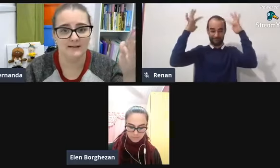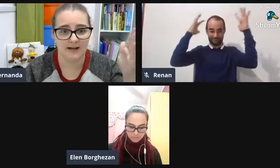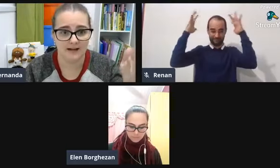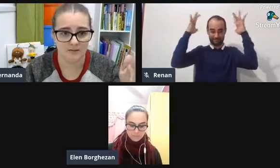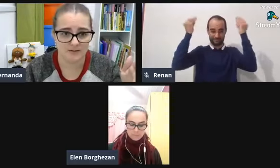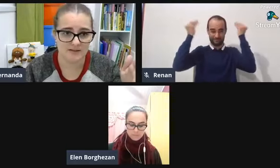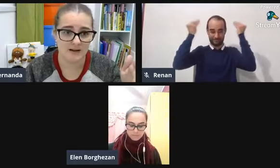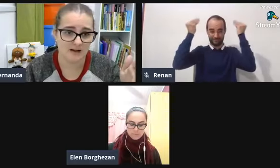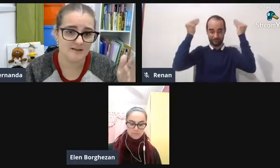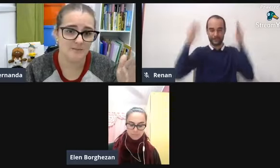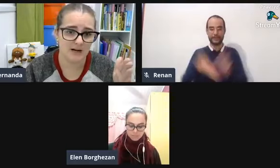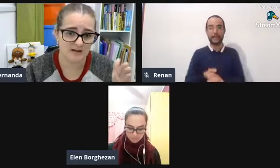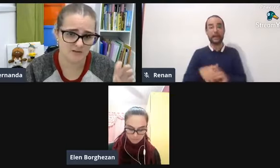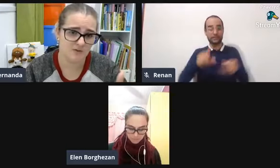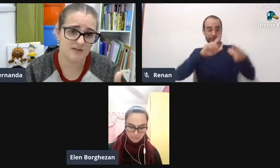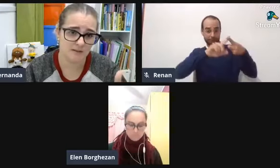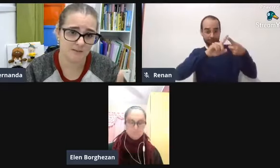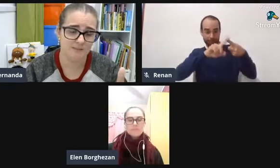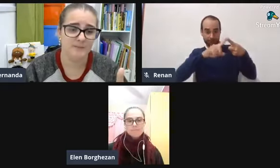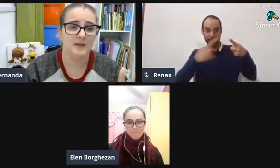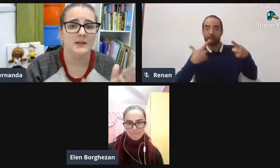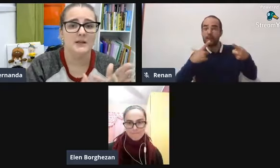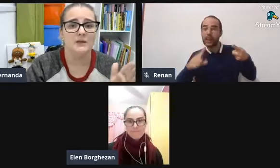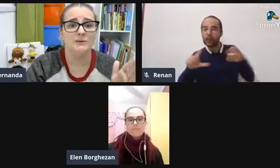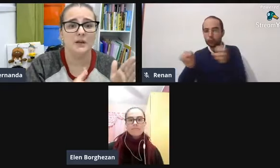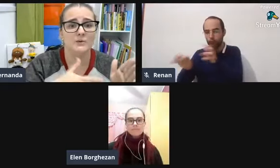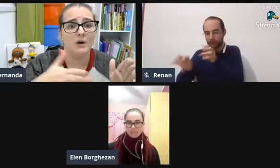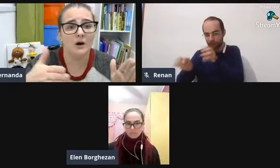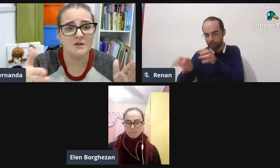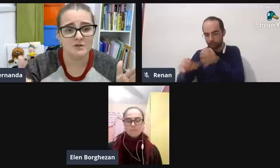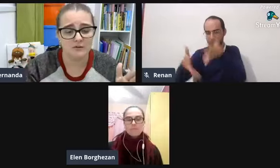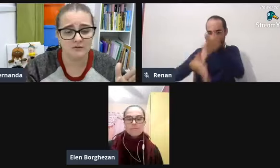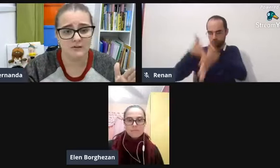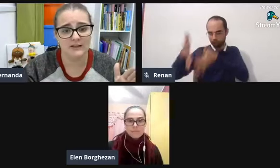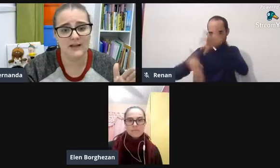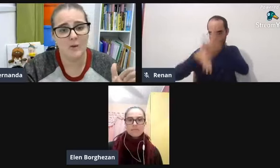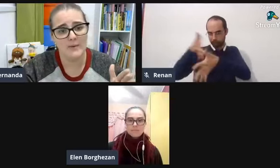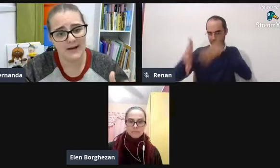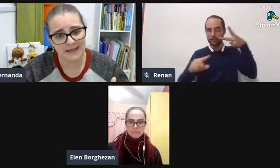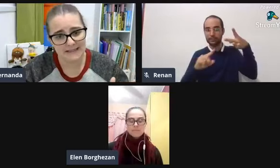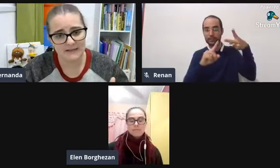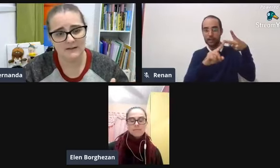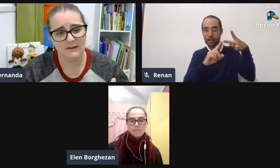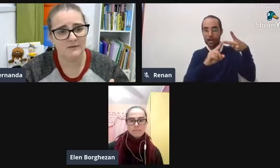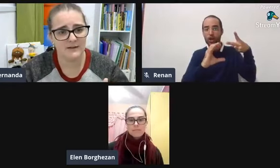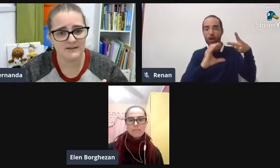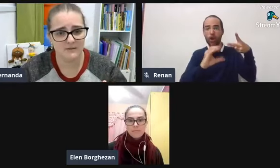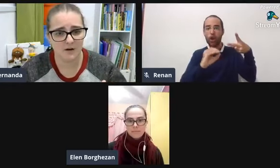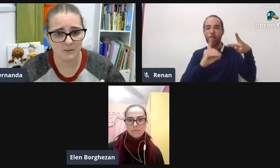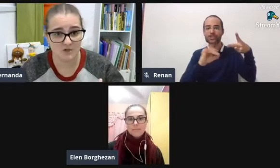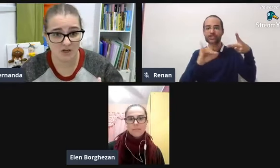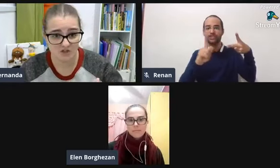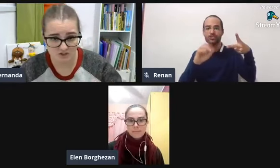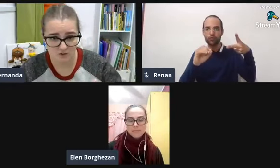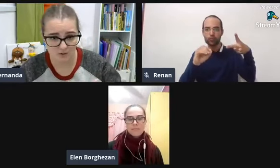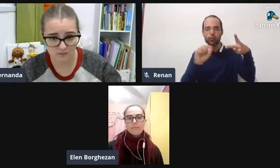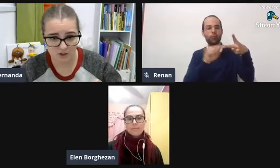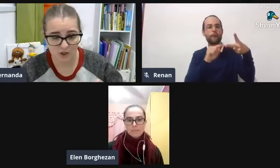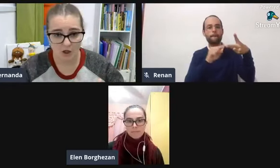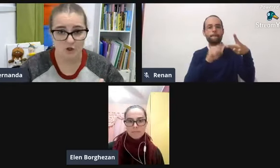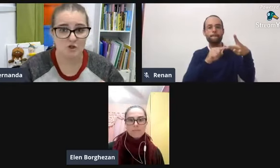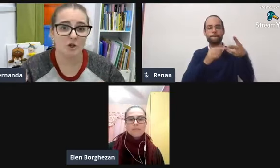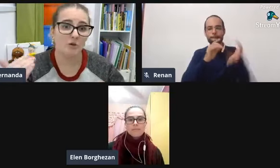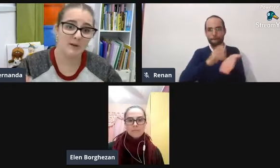que é a língua de sinais, para instrução, e eu tenho um código, que é o Braille, que vai ser forma de